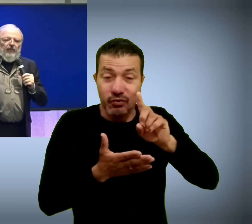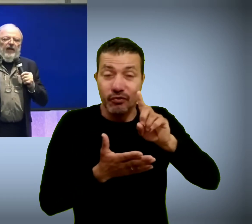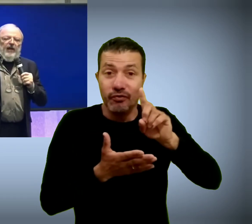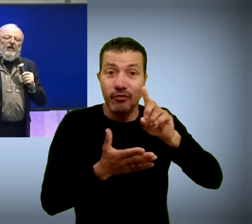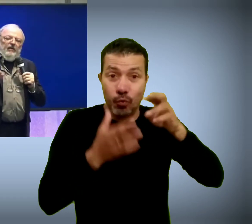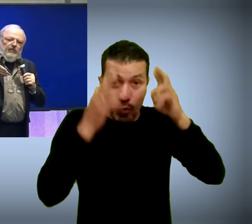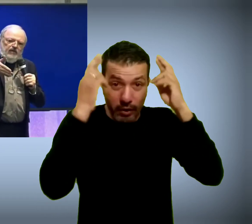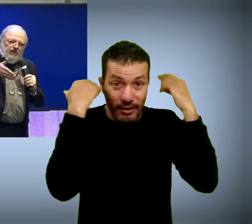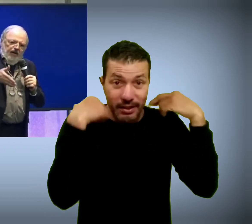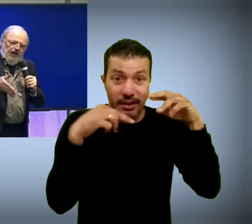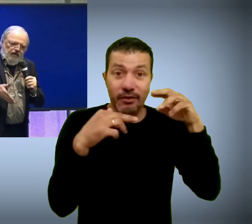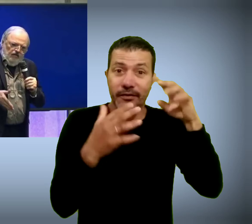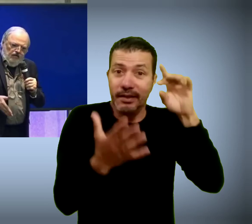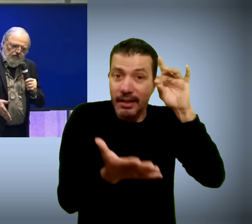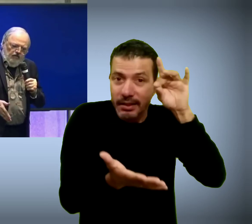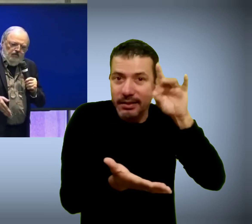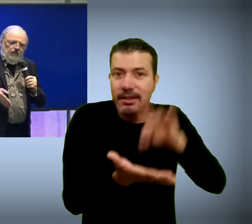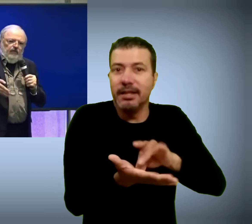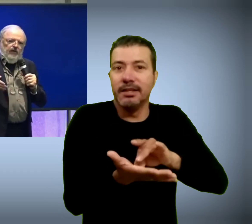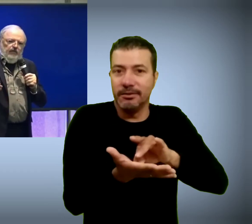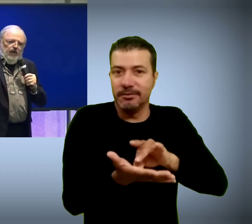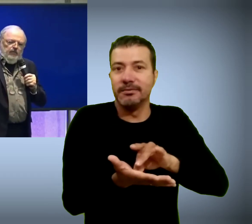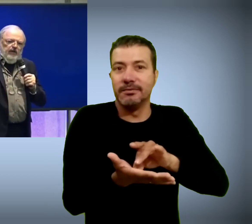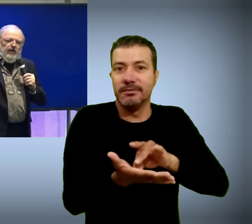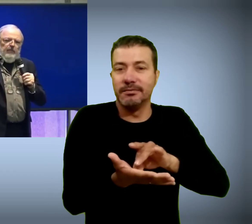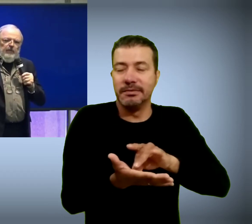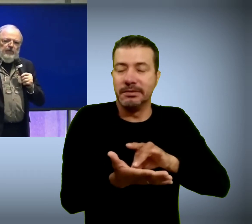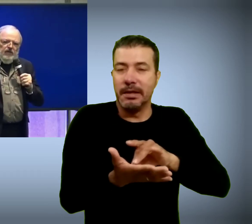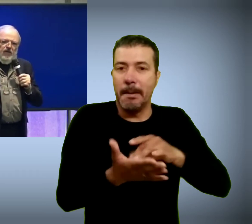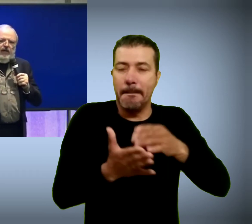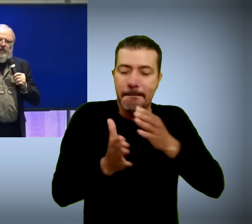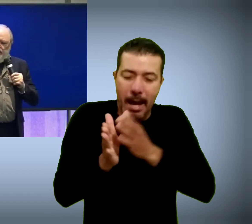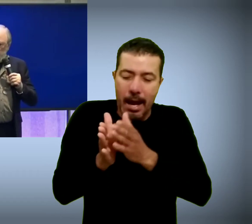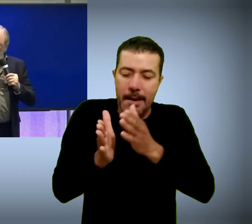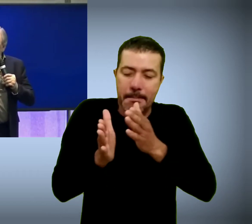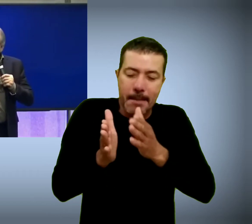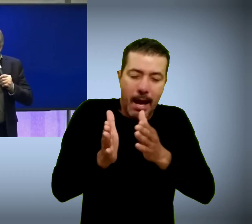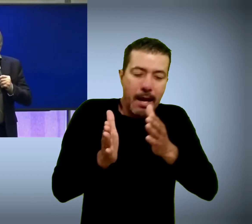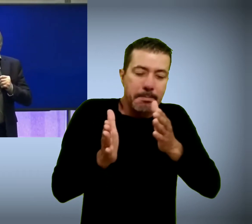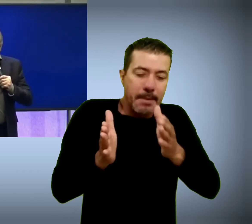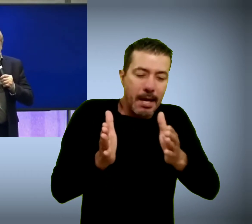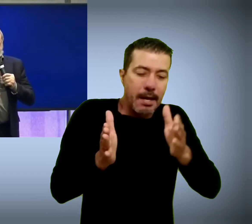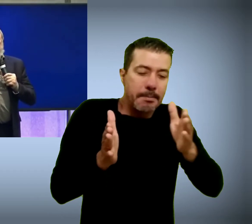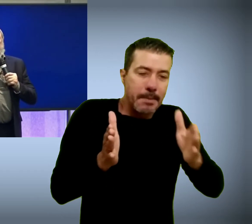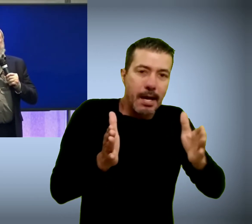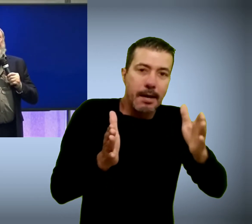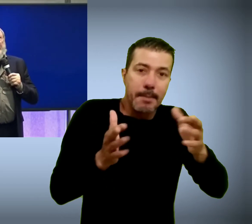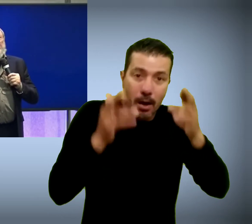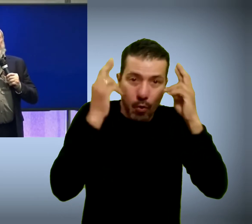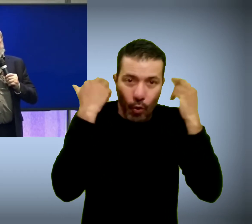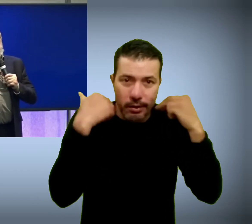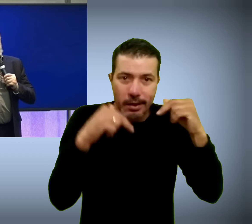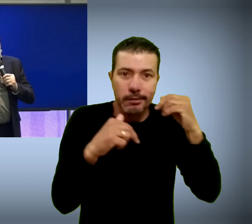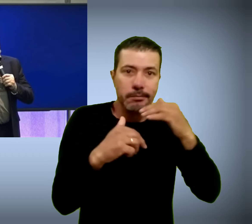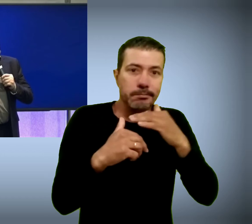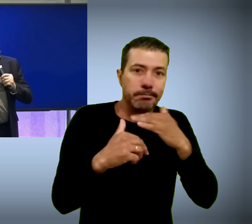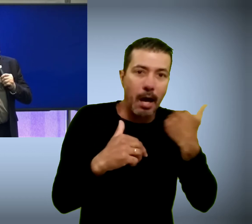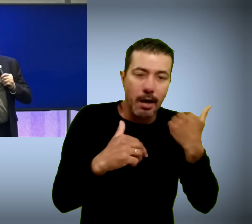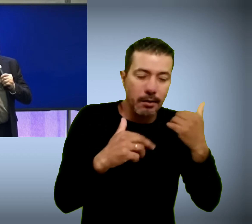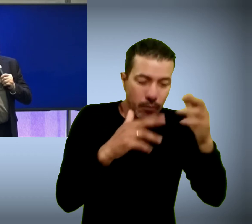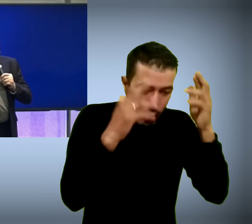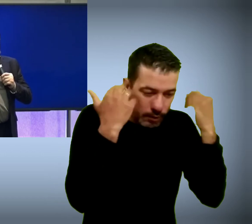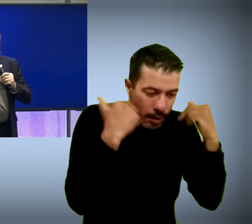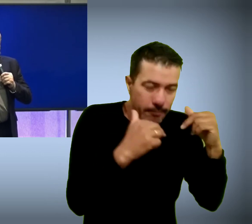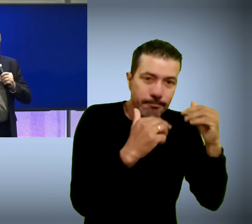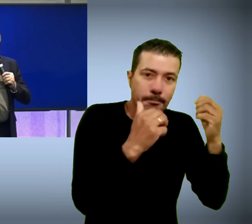enquanto ele não vem, você vai, de tempos em tempos, sacrificando um cordeiro para manter essa esperança da vida